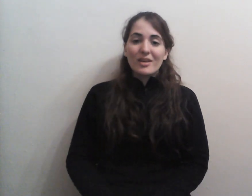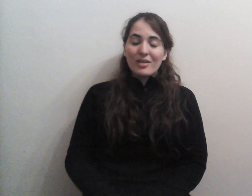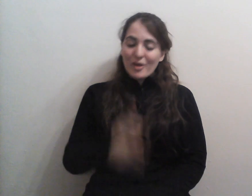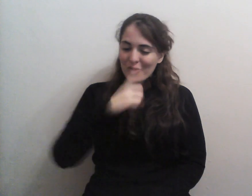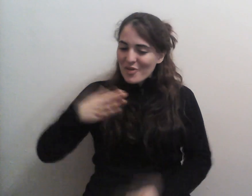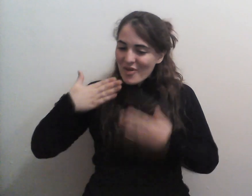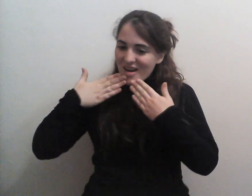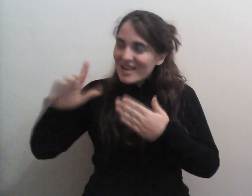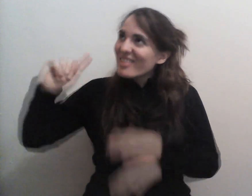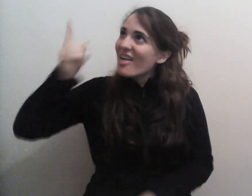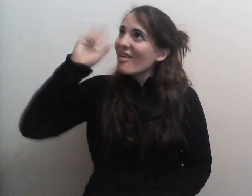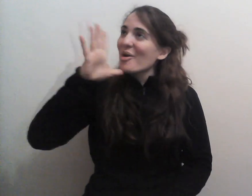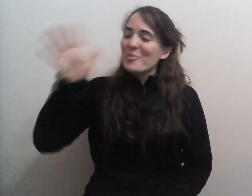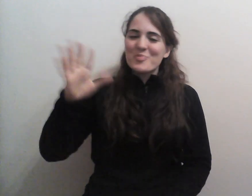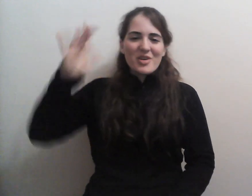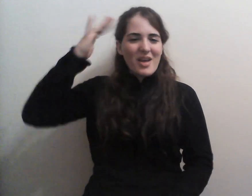la misericordia y la gracia de Dios.